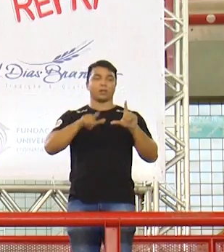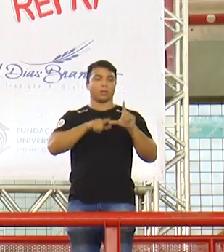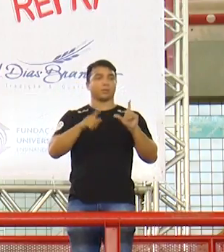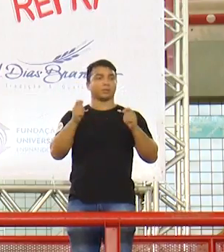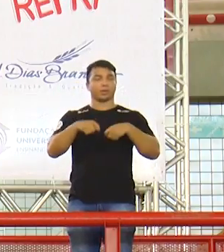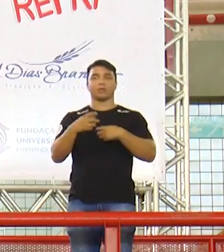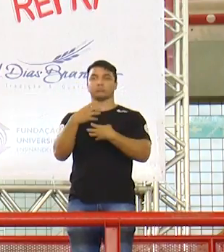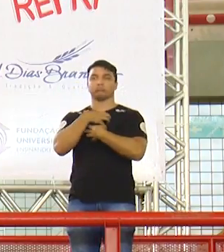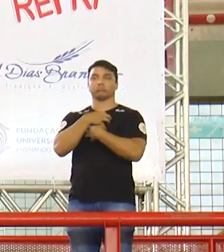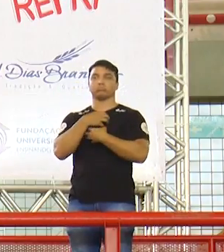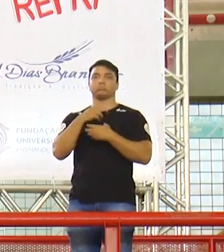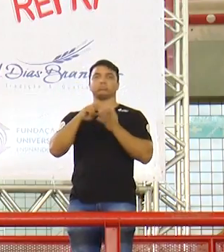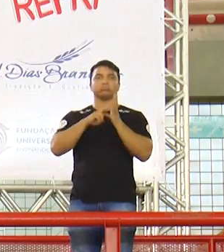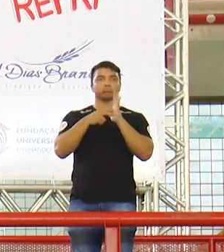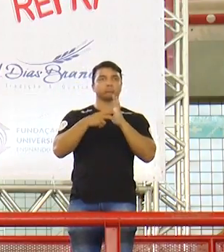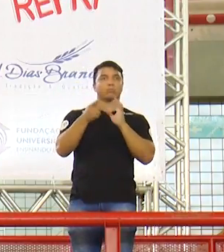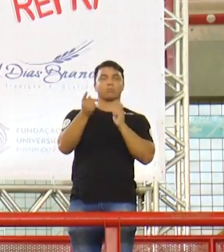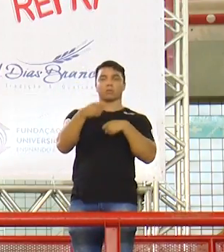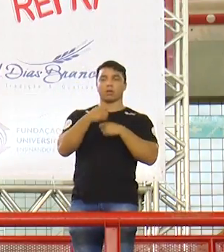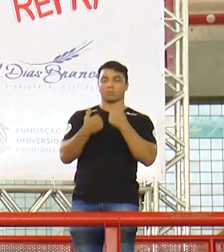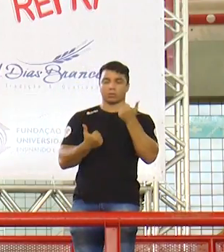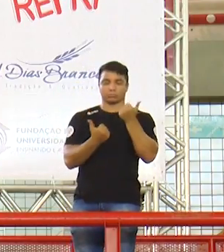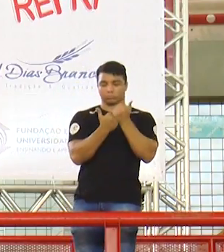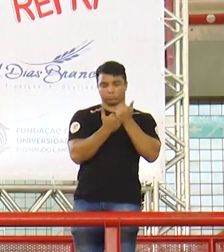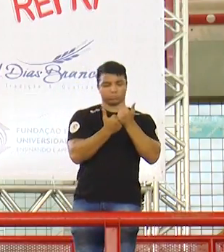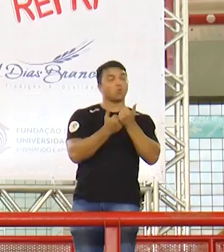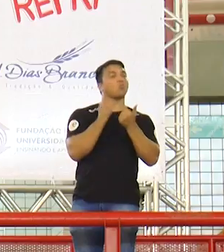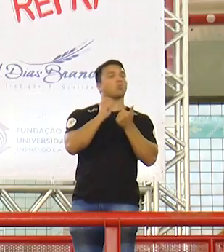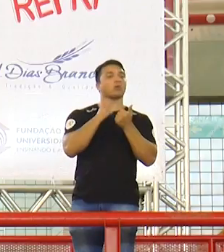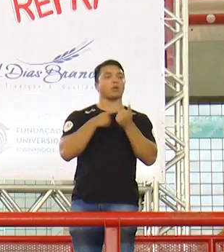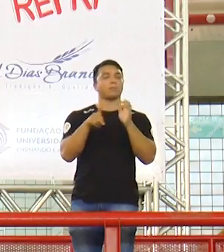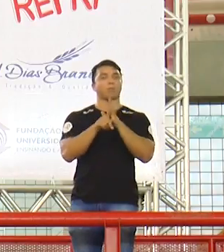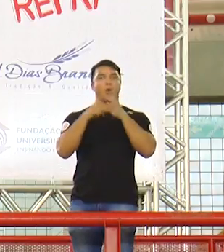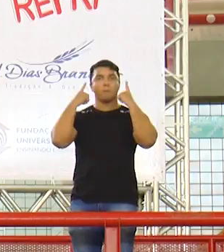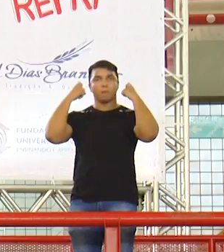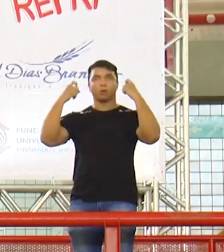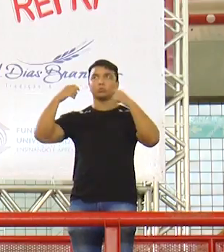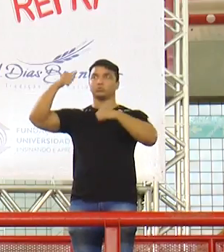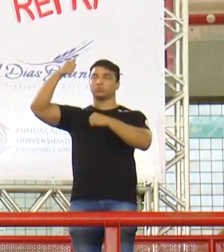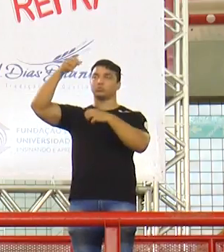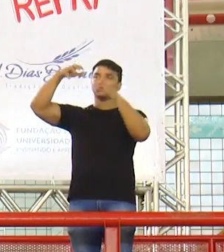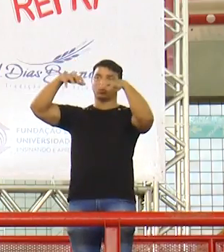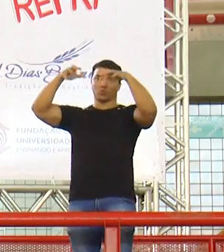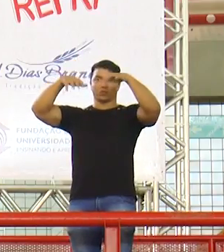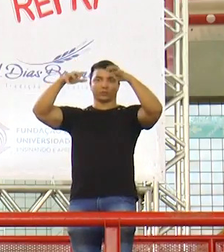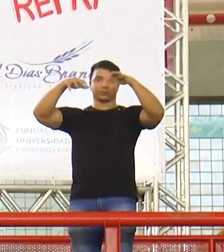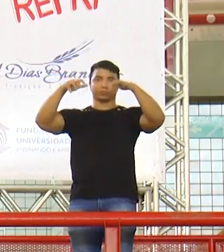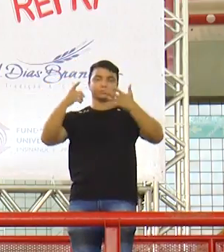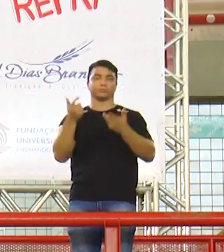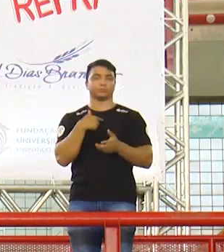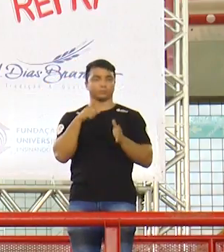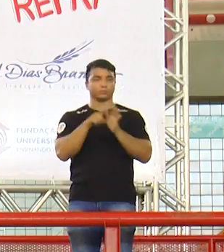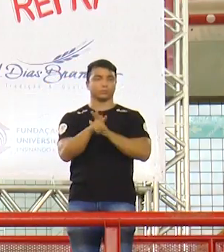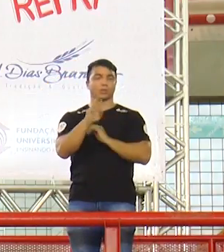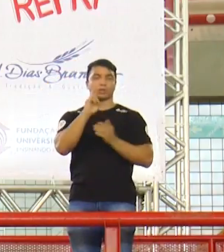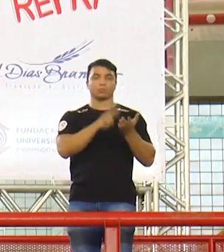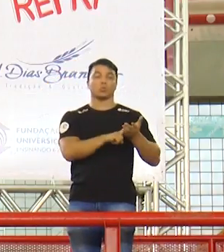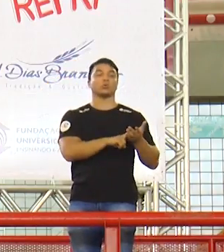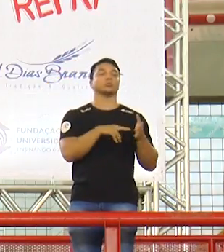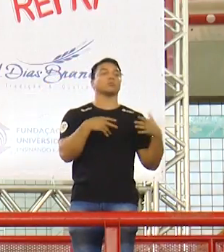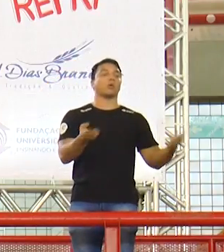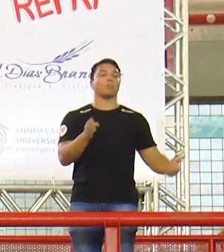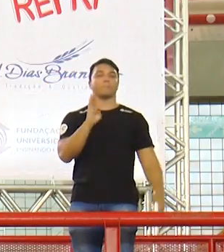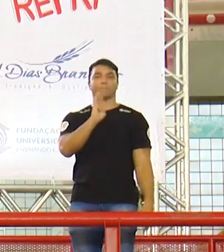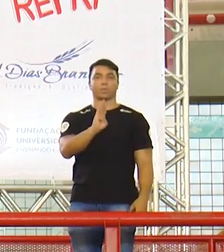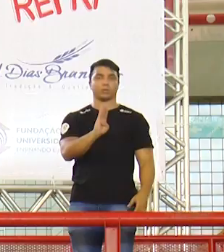uma impressão de reforço ao próprio barulho da chuva. Então, a segunda questão, resposta